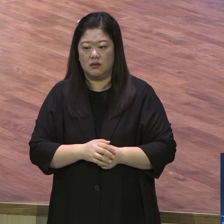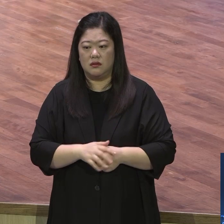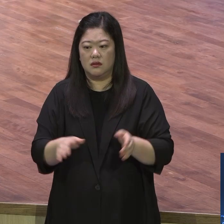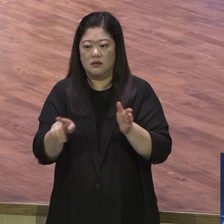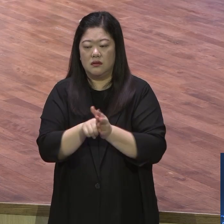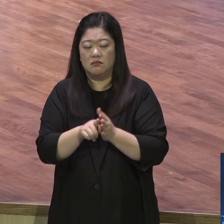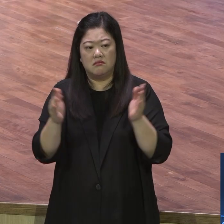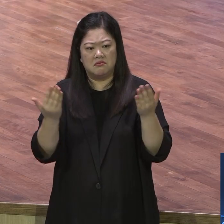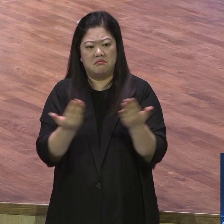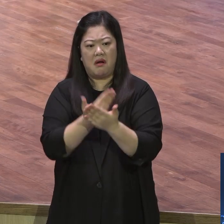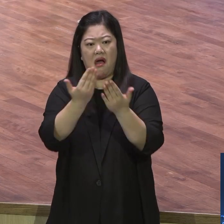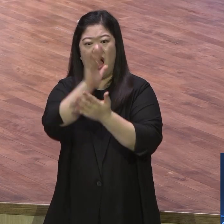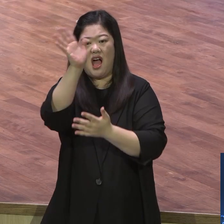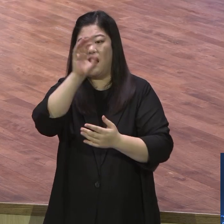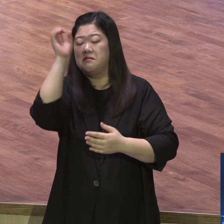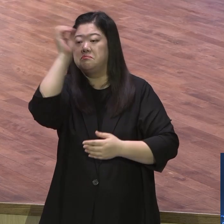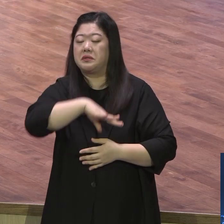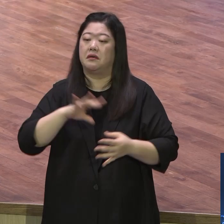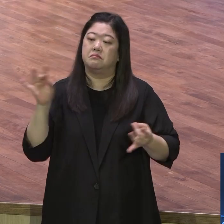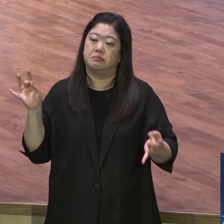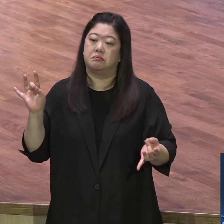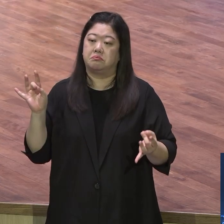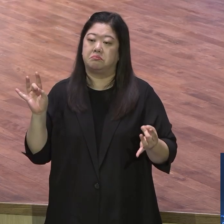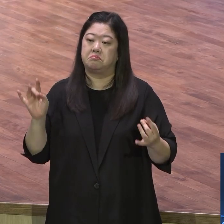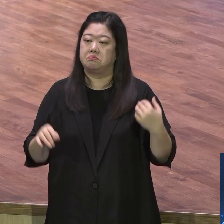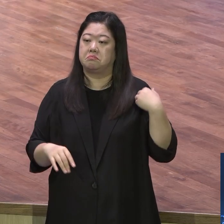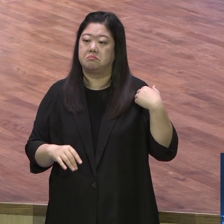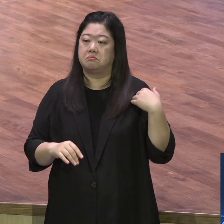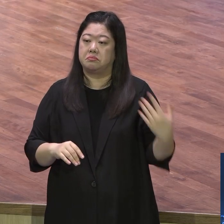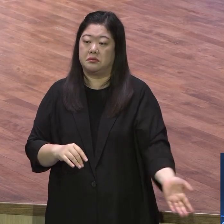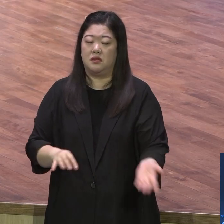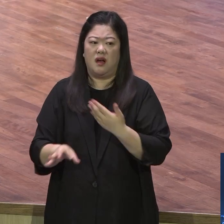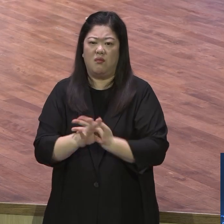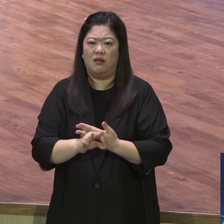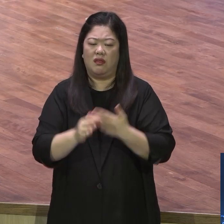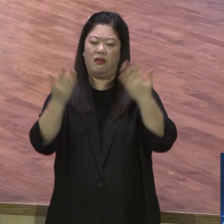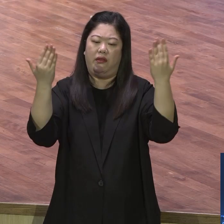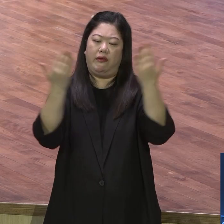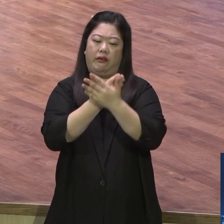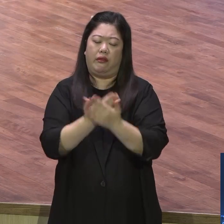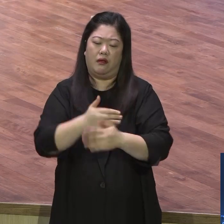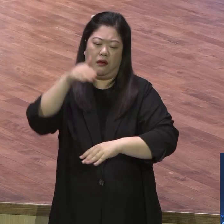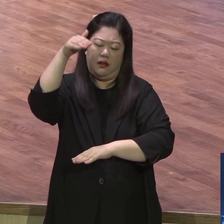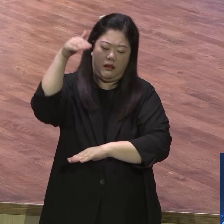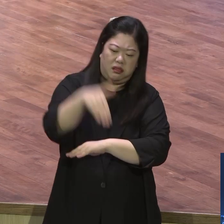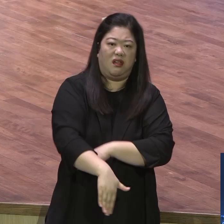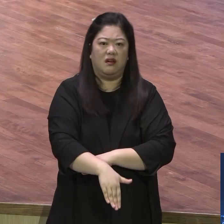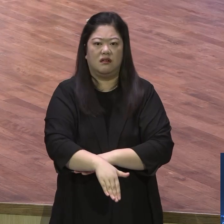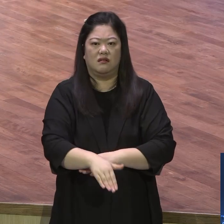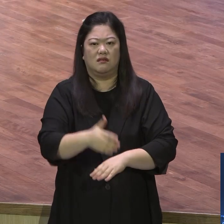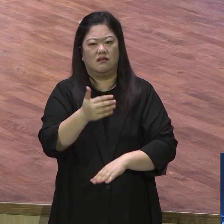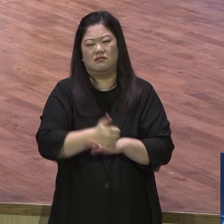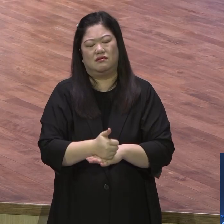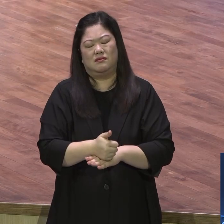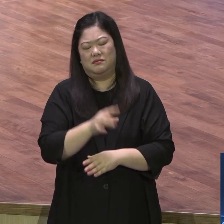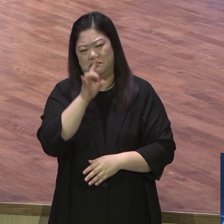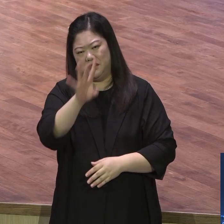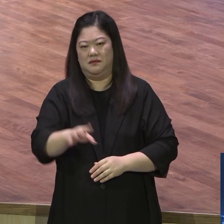무조건 가게 돼 있어요 가만히 놔두면 연구의 성도들 이 현장의